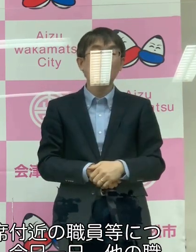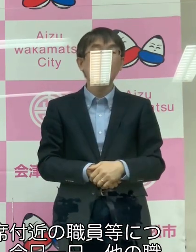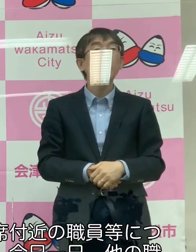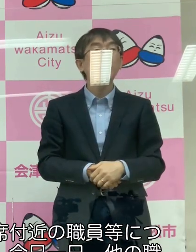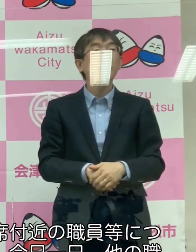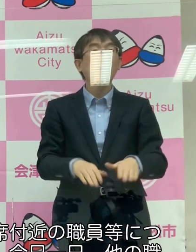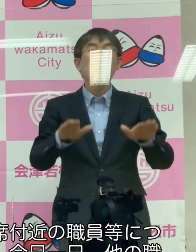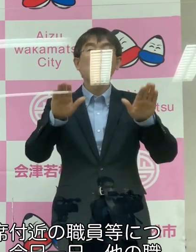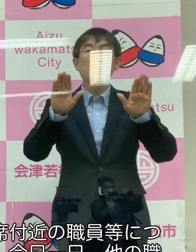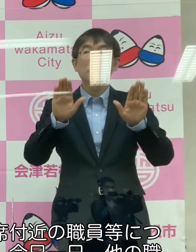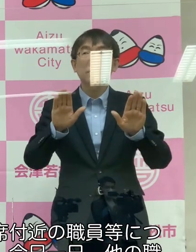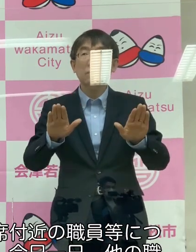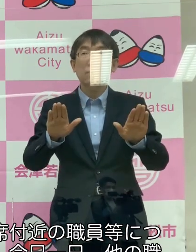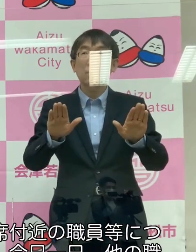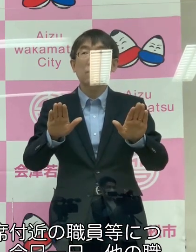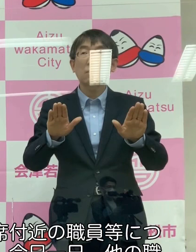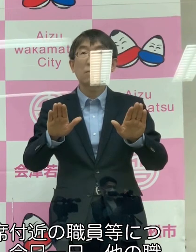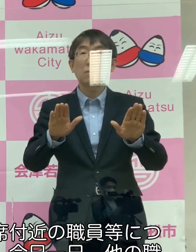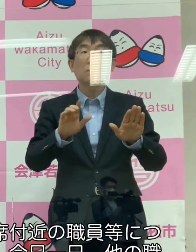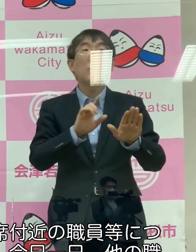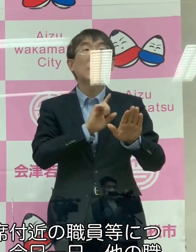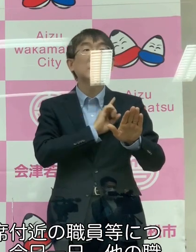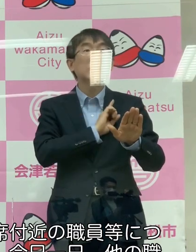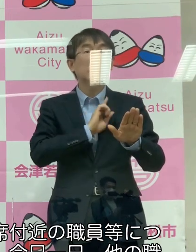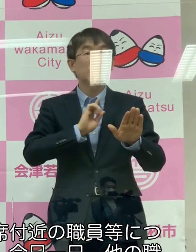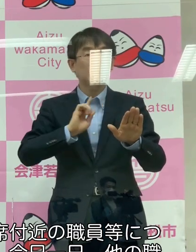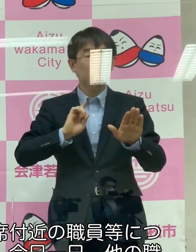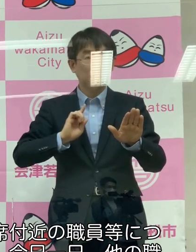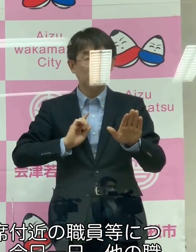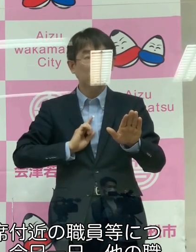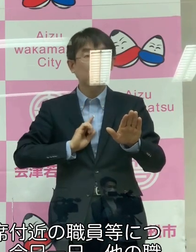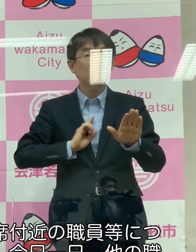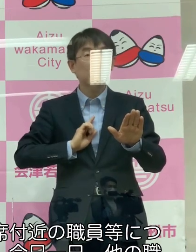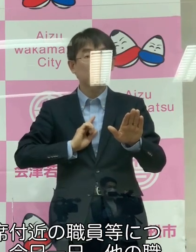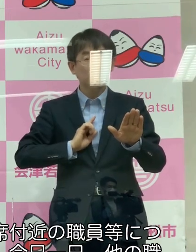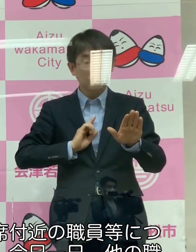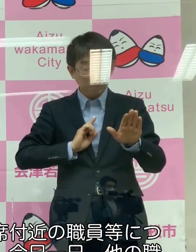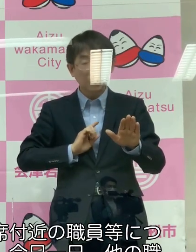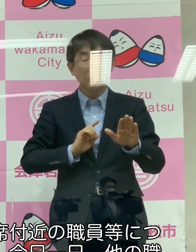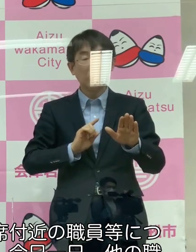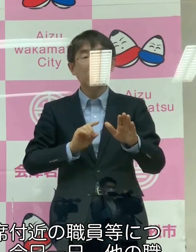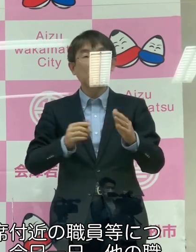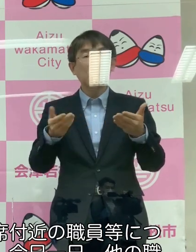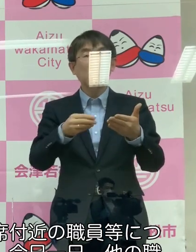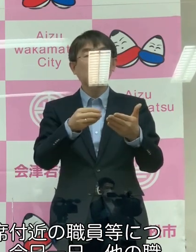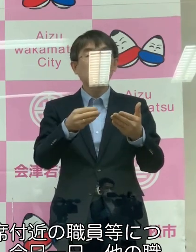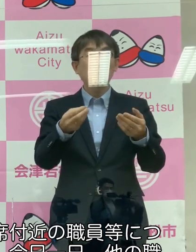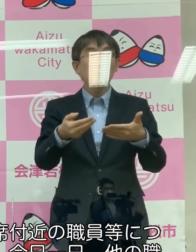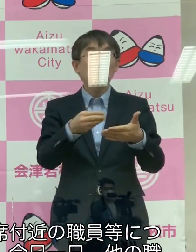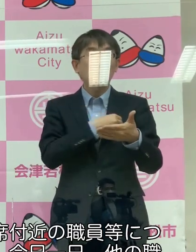今日1日、他の職員に、本日、お願いの形で対応しているところでございます。